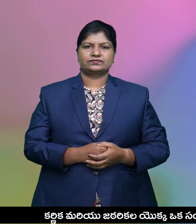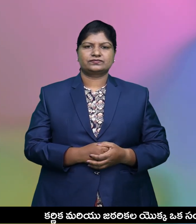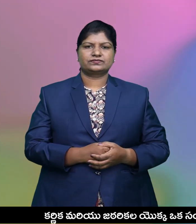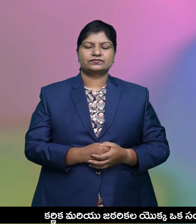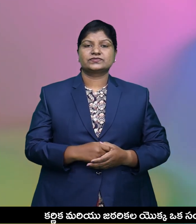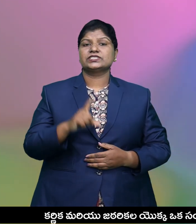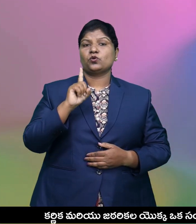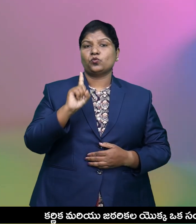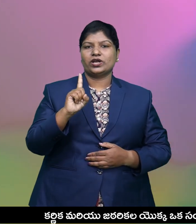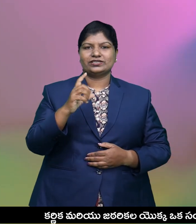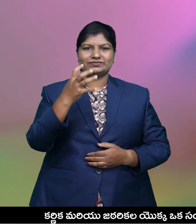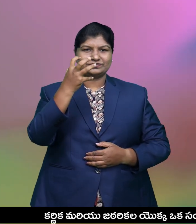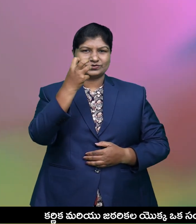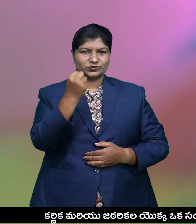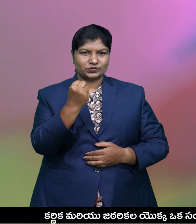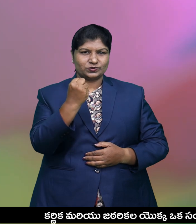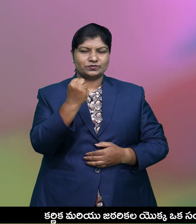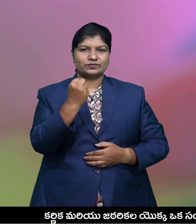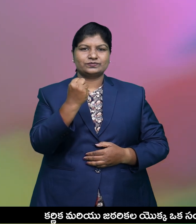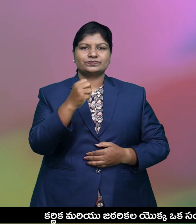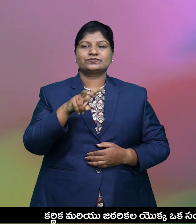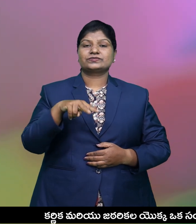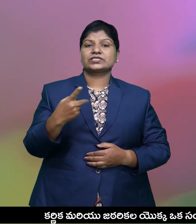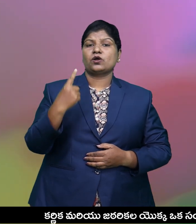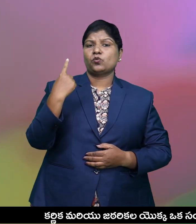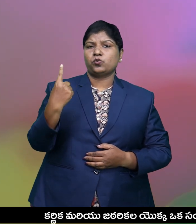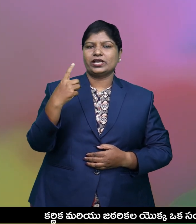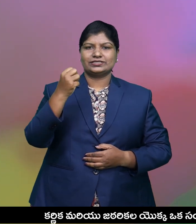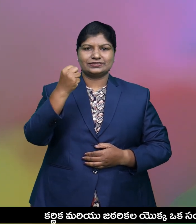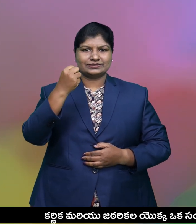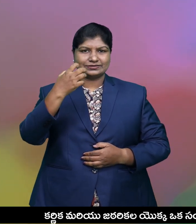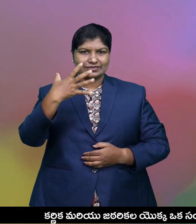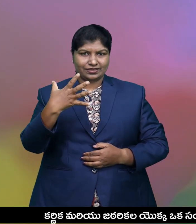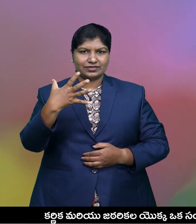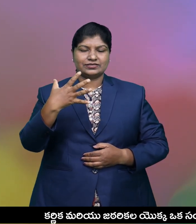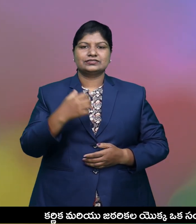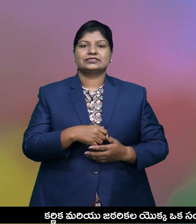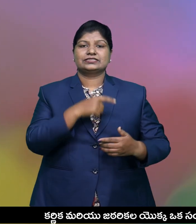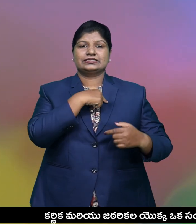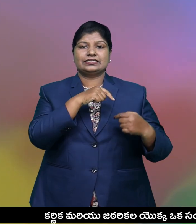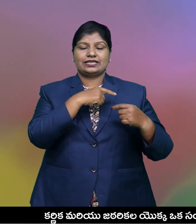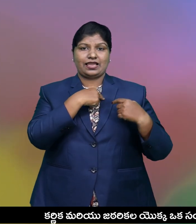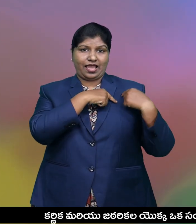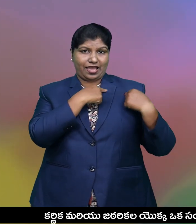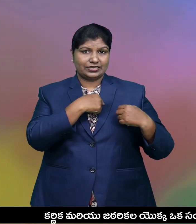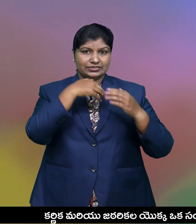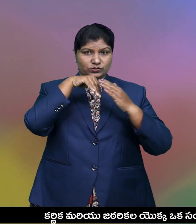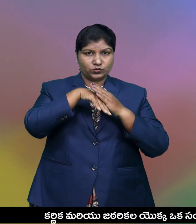కర్ణిక మరియు జఠరికల యొక్క ఒక సంకోచం మరియు ఒక సడలింపును ఒక గుండె చక్రం